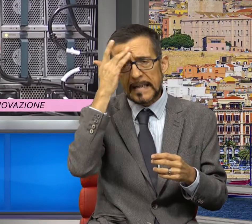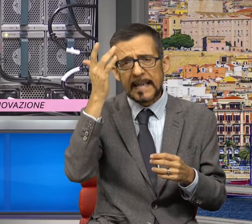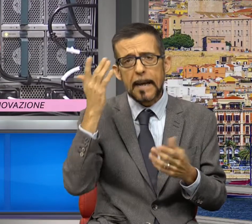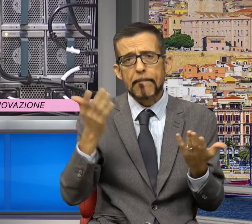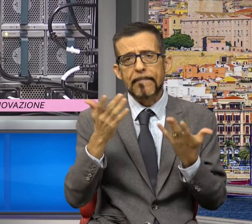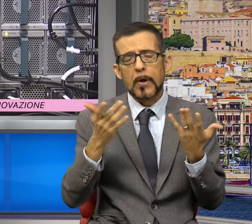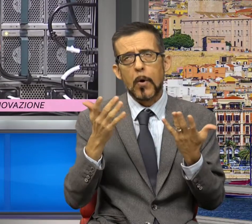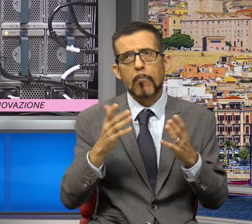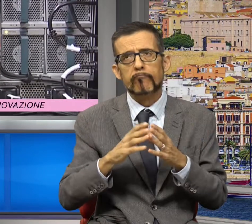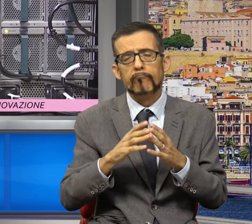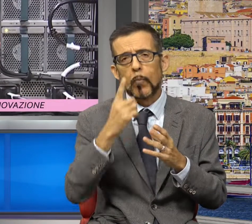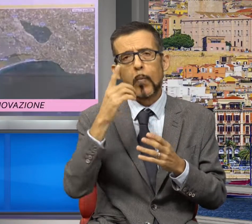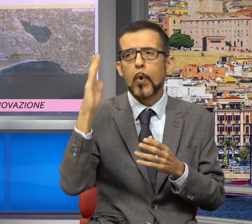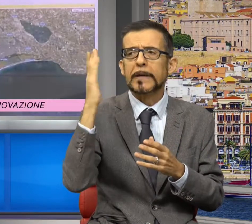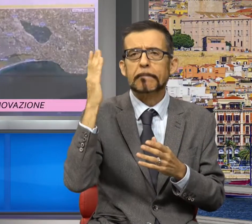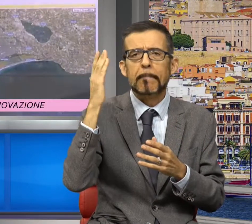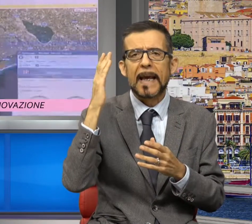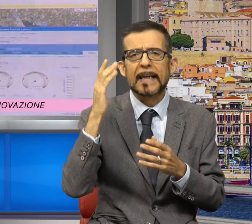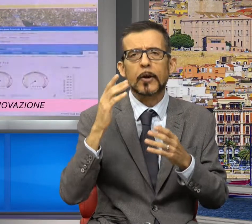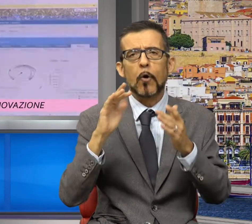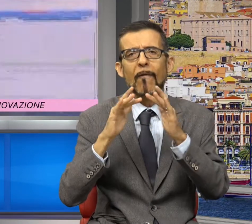uno specchio virtuale all'interno del quale uno si può